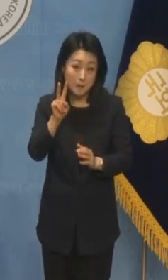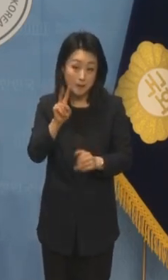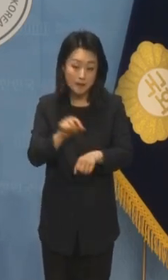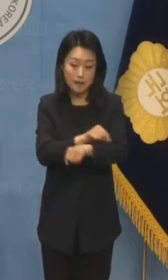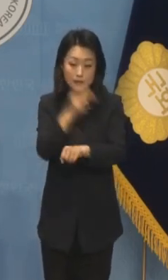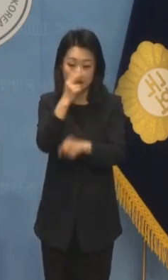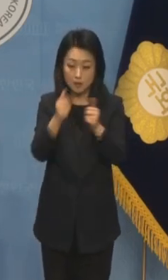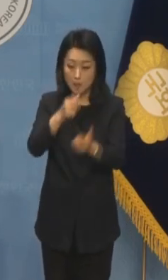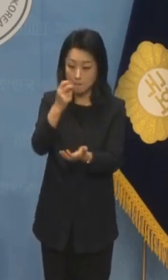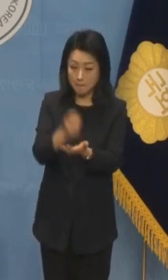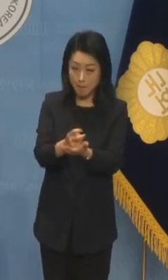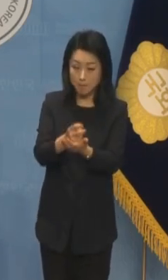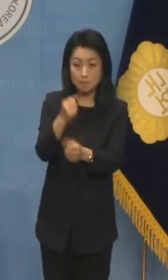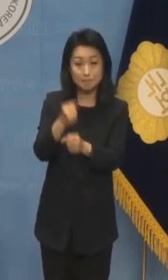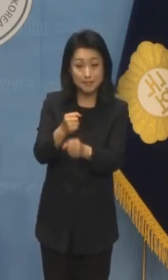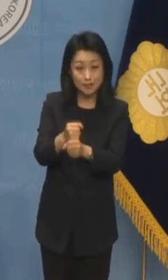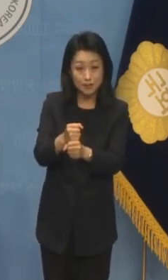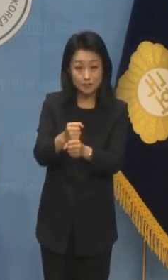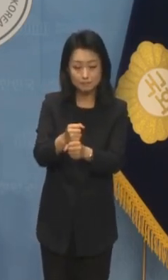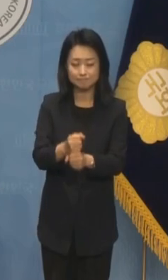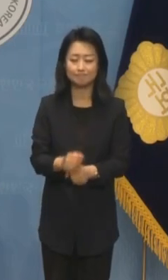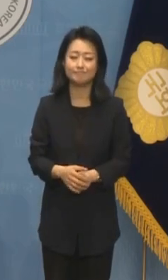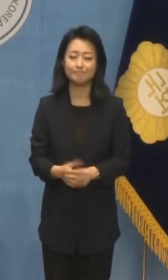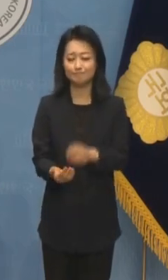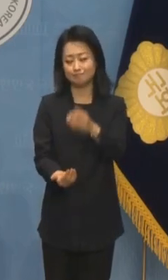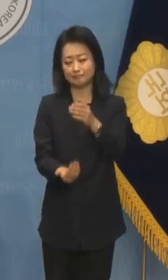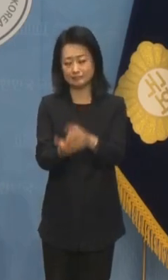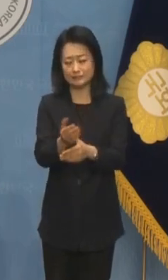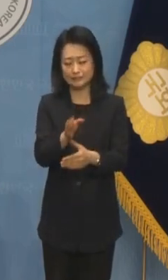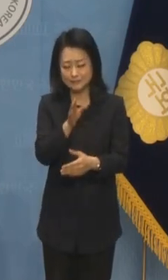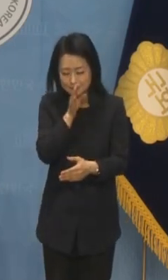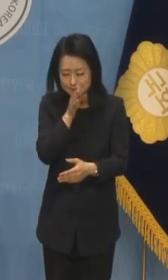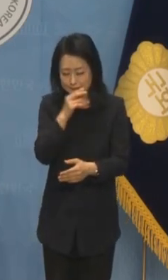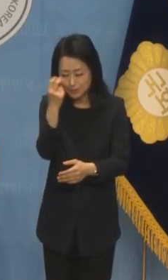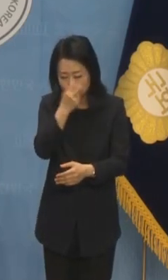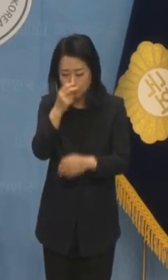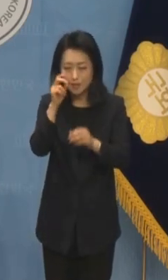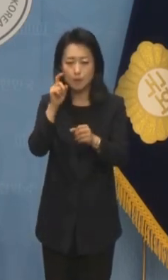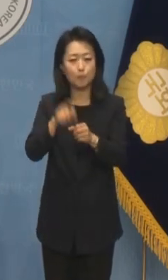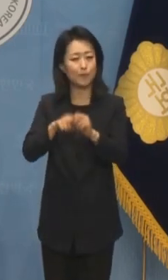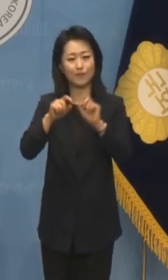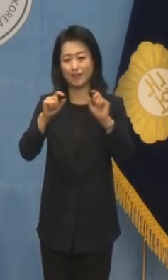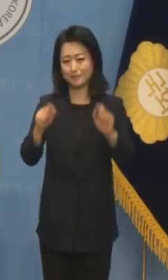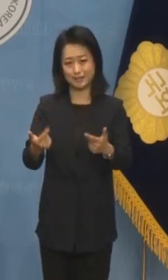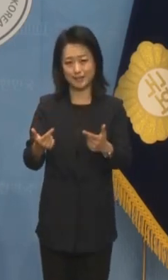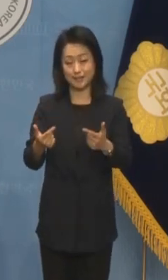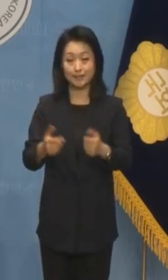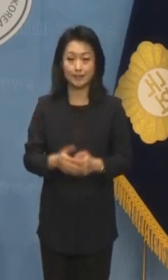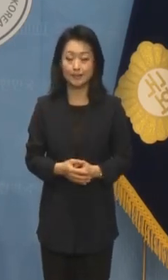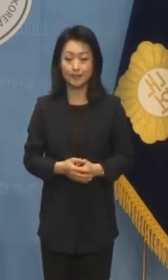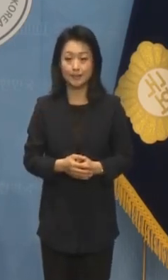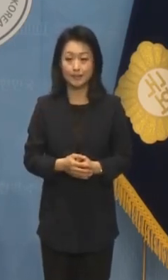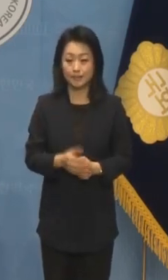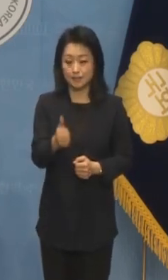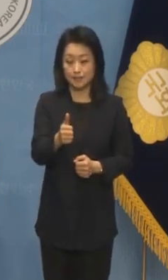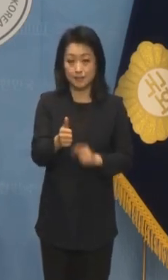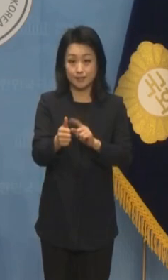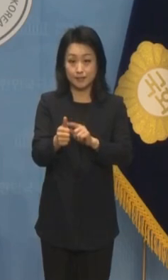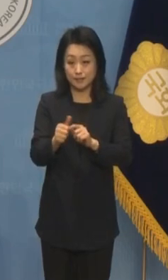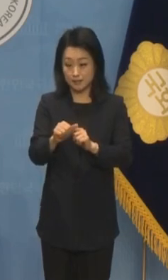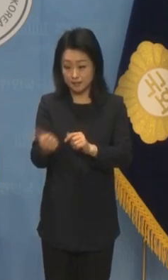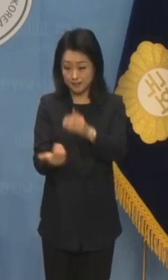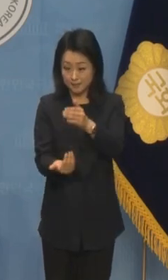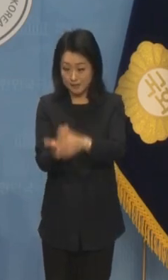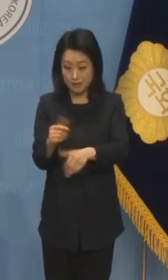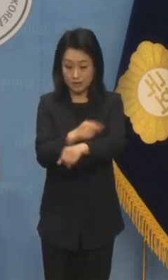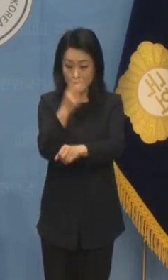것은 누가 봐도 사건의 진실을 찾기 위한 목적이 아닙니다. 이번 순직 해병 특검법은